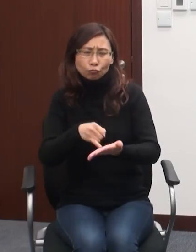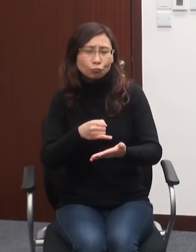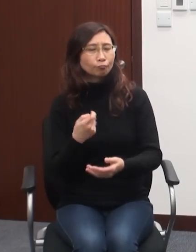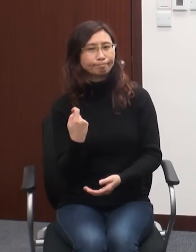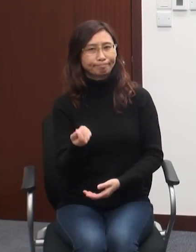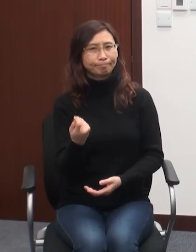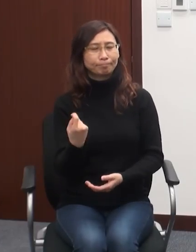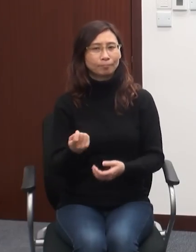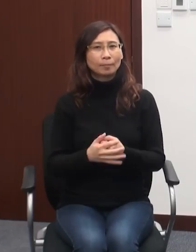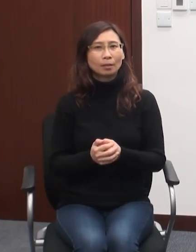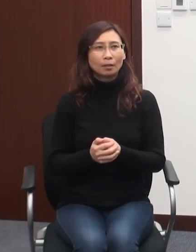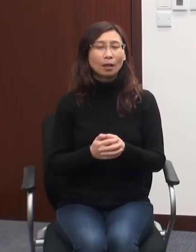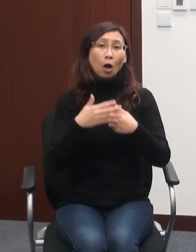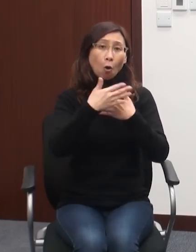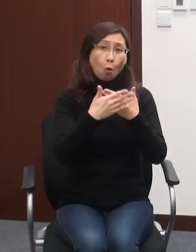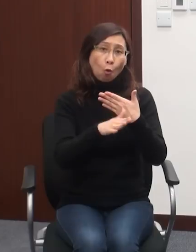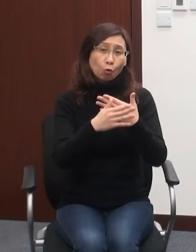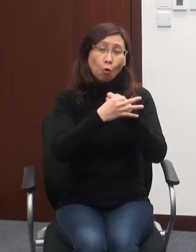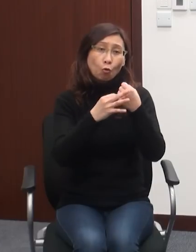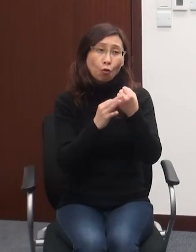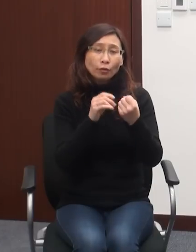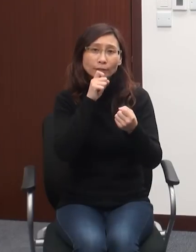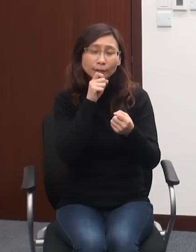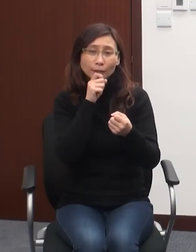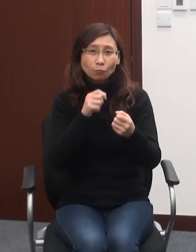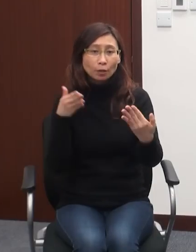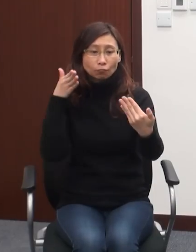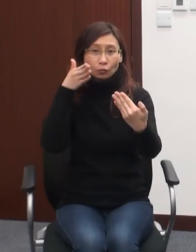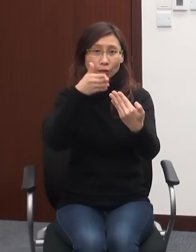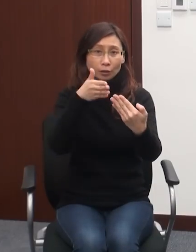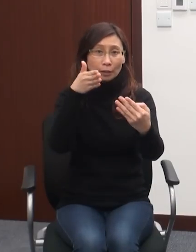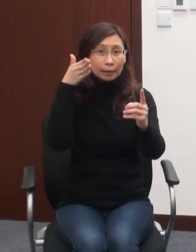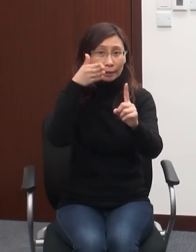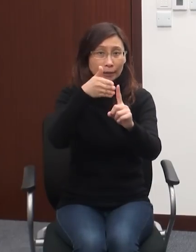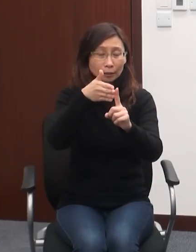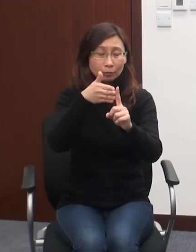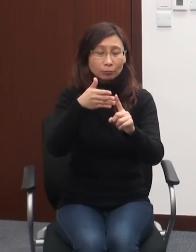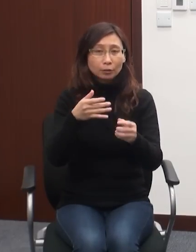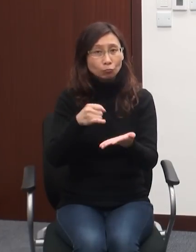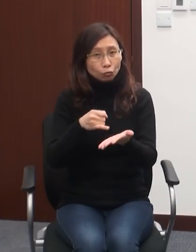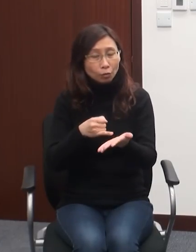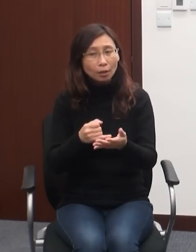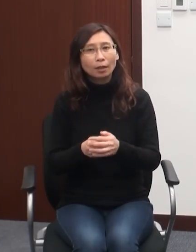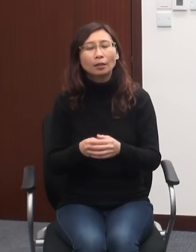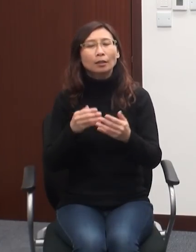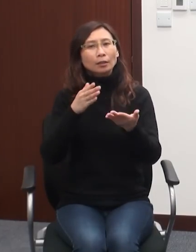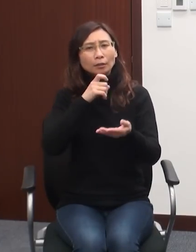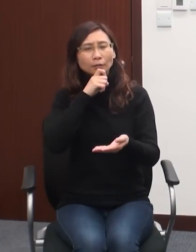無論喺外國又有直接税又有間接税，咁就去維持住嗰個政府嘅財政開支